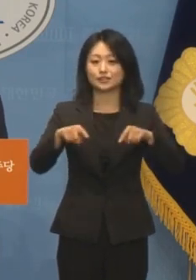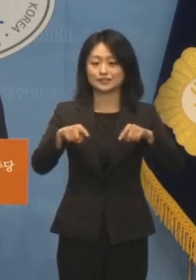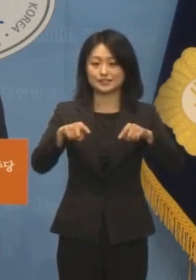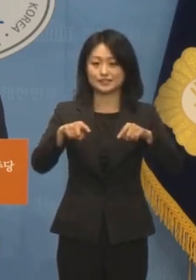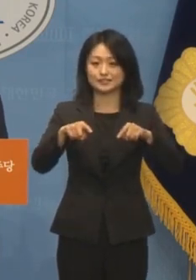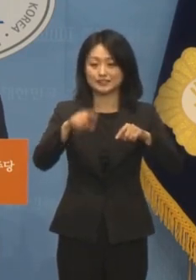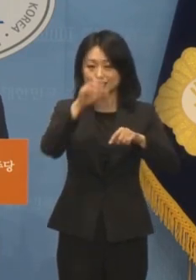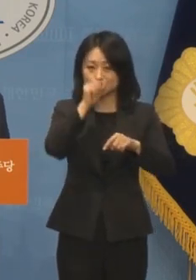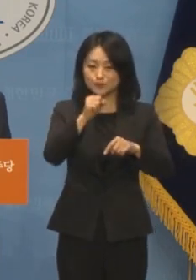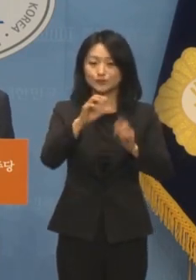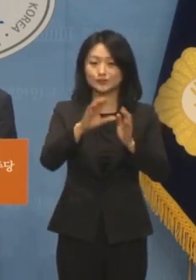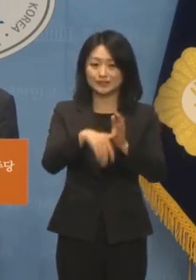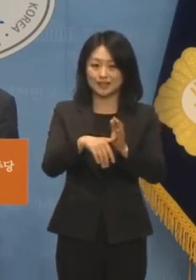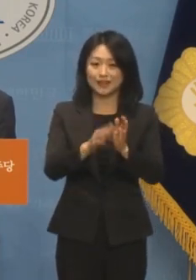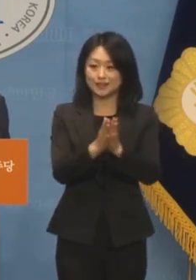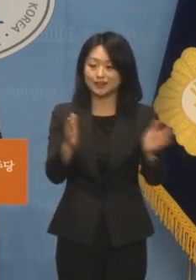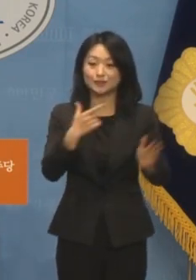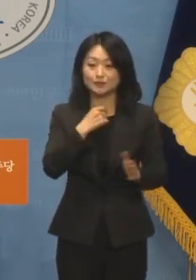열겠습니다. 고맙습니다.